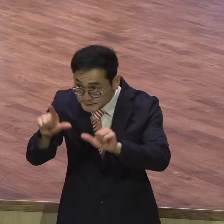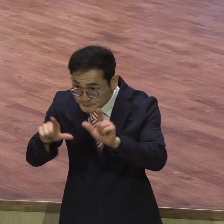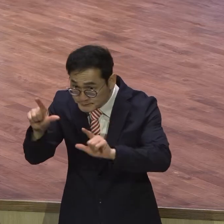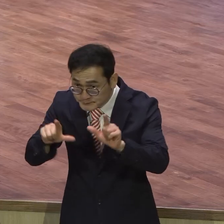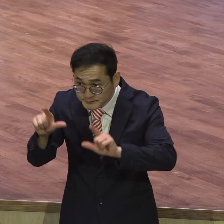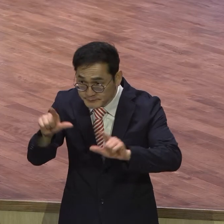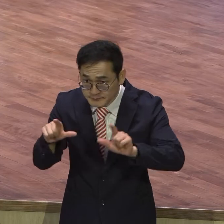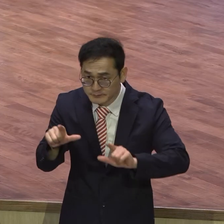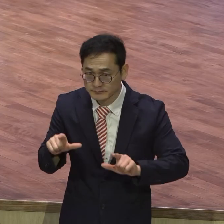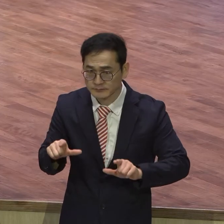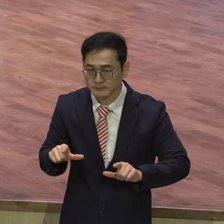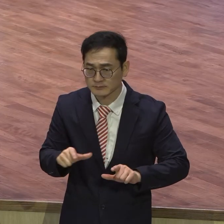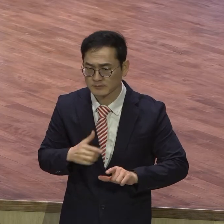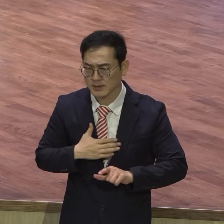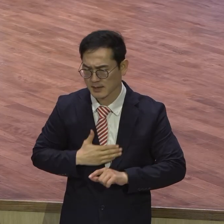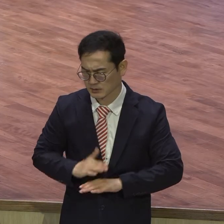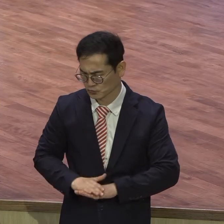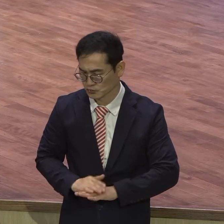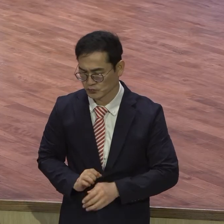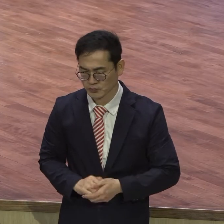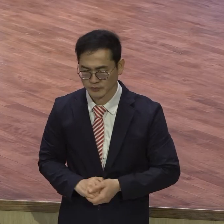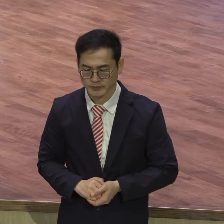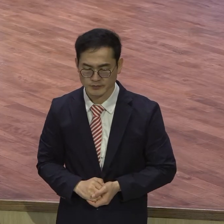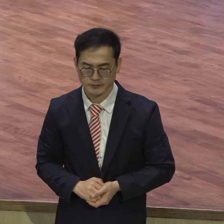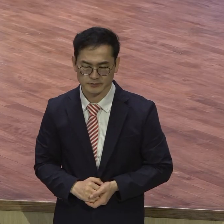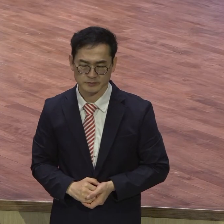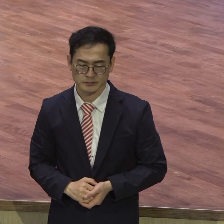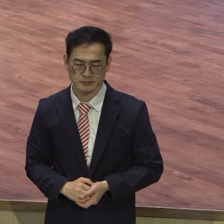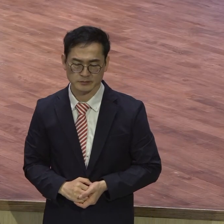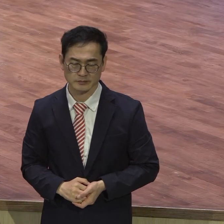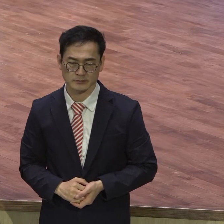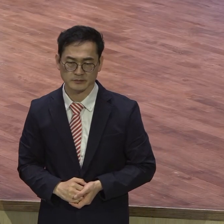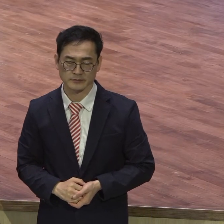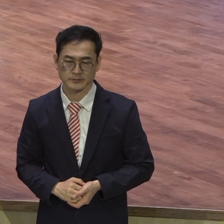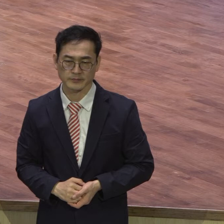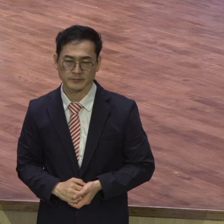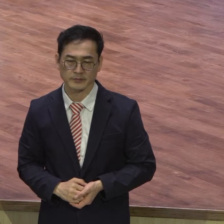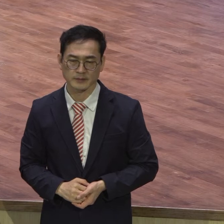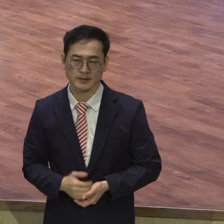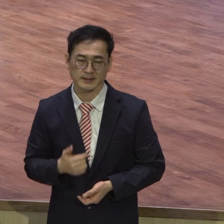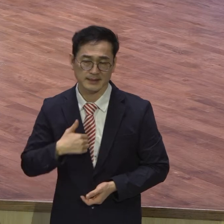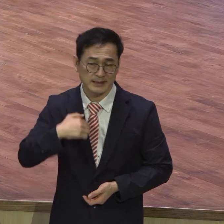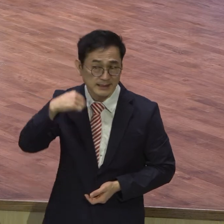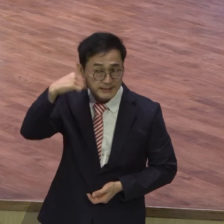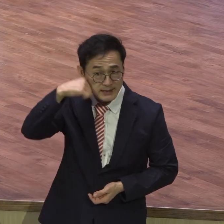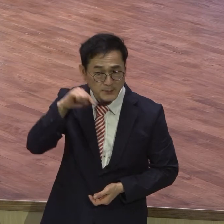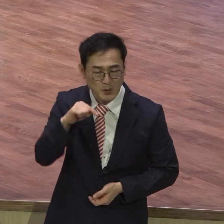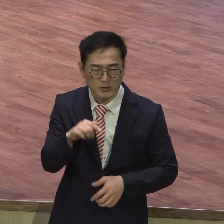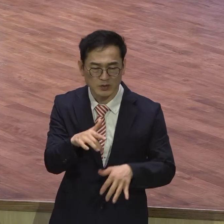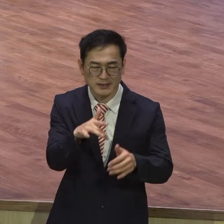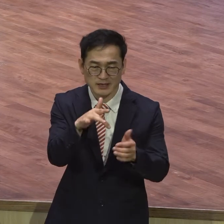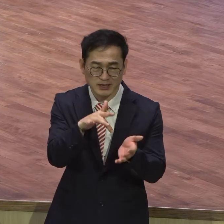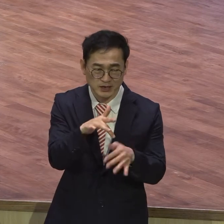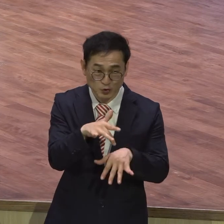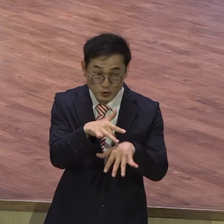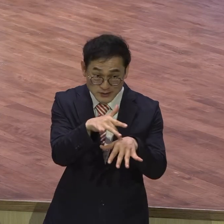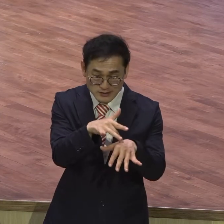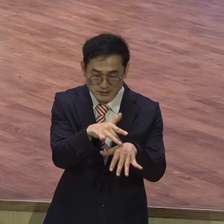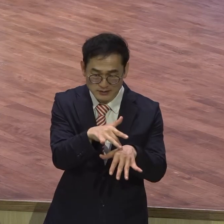돼요 저는 전남에서 많이 그렇게 느낀 것이 많은 게 뭐냐면 귀신을 쫓아 아니 너 왜 사람